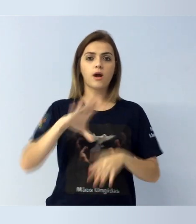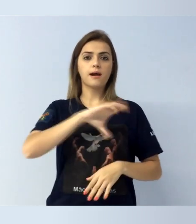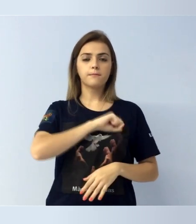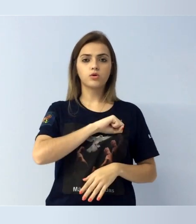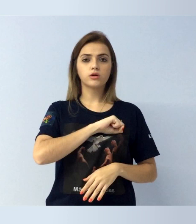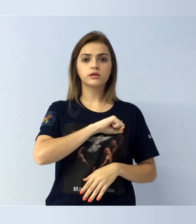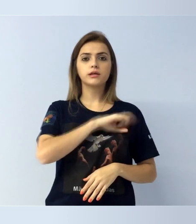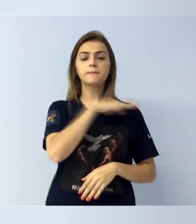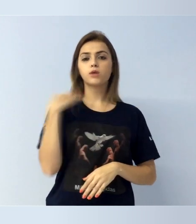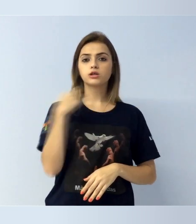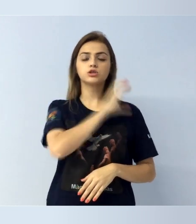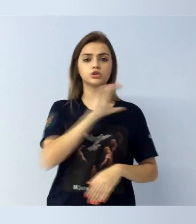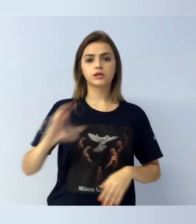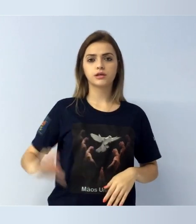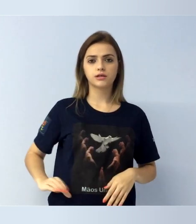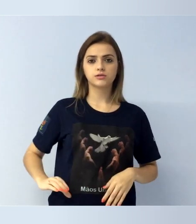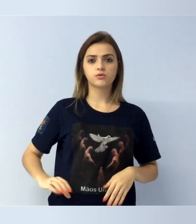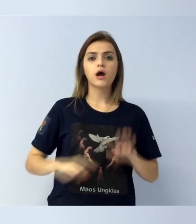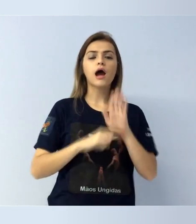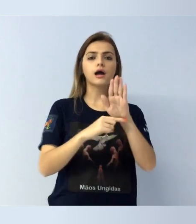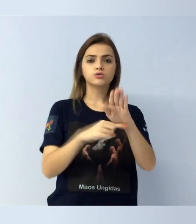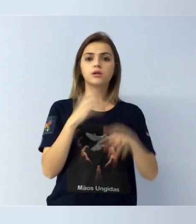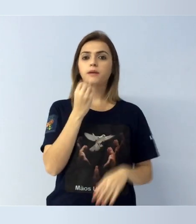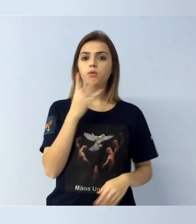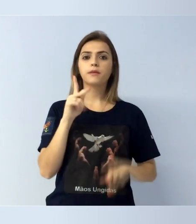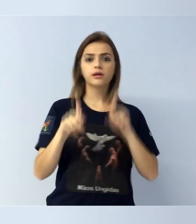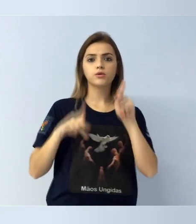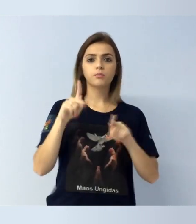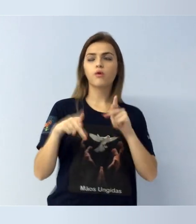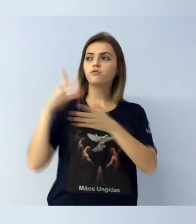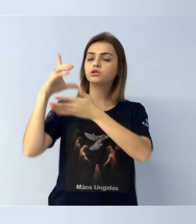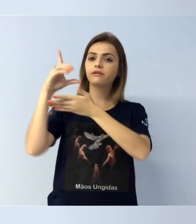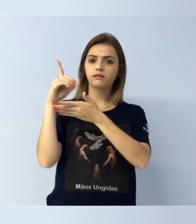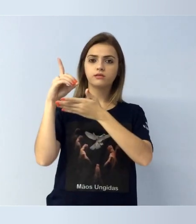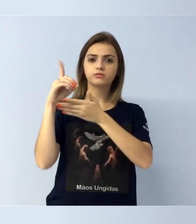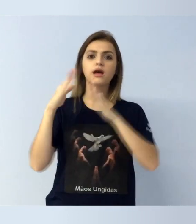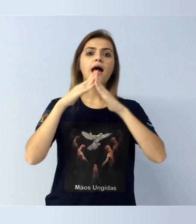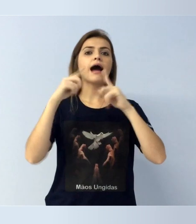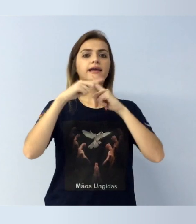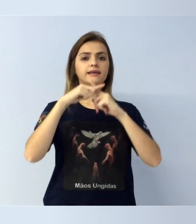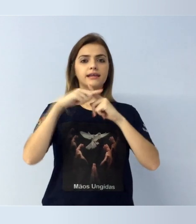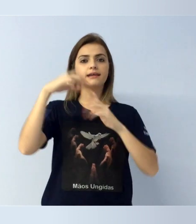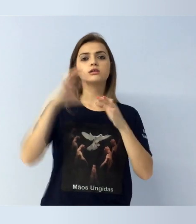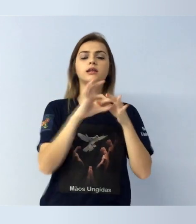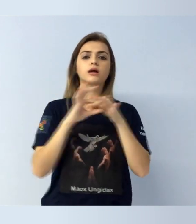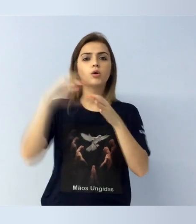paixão e à morte de Cristo, contribuem para o bem do povo de Deus. A igreja, na comunhão dos